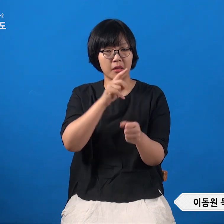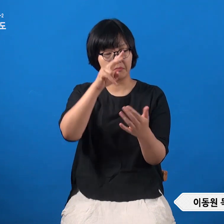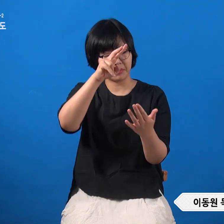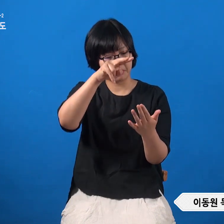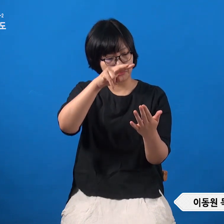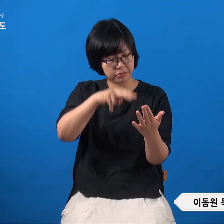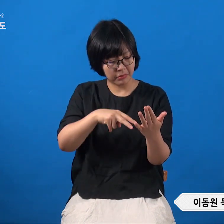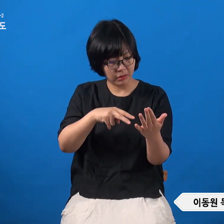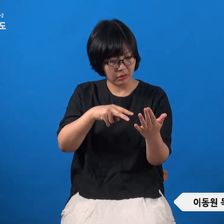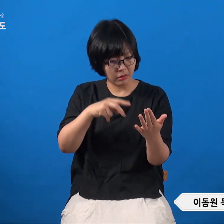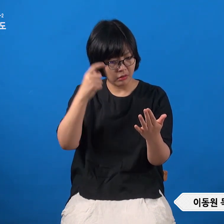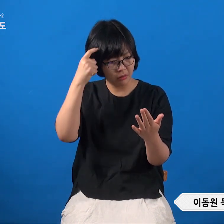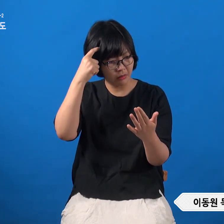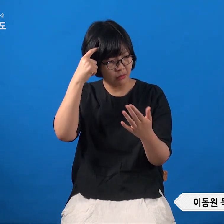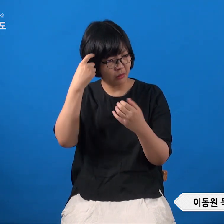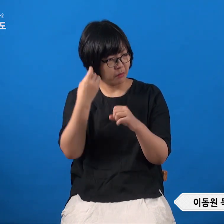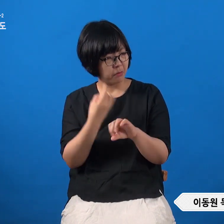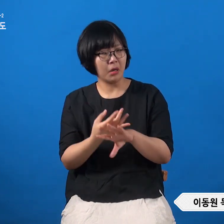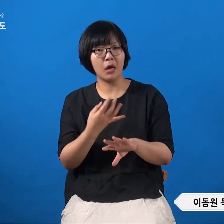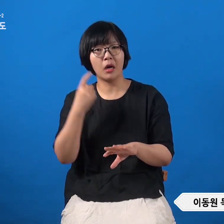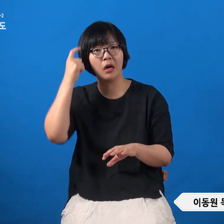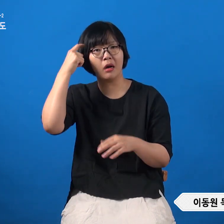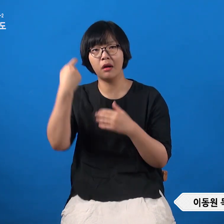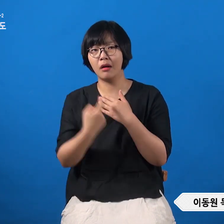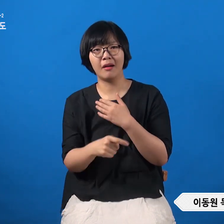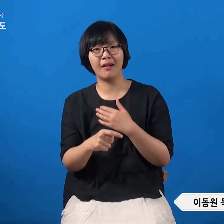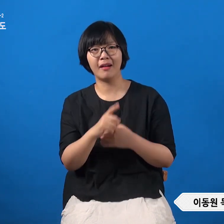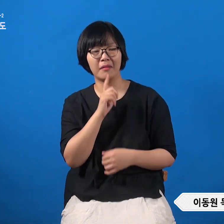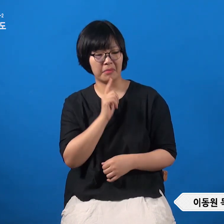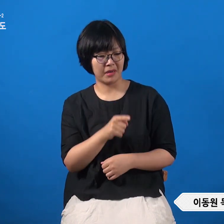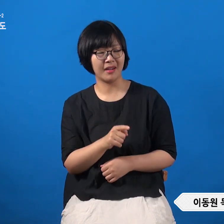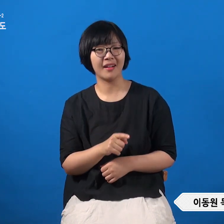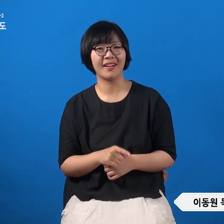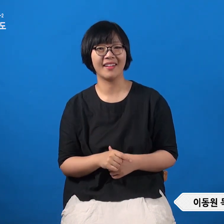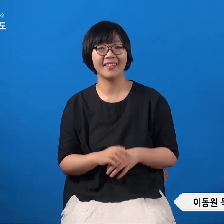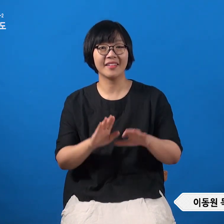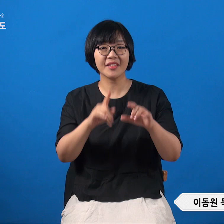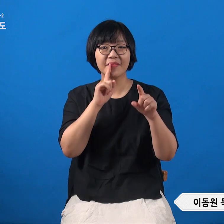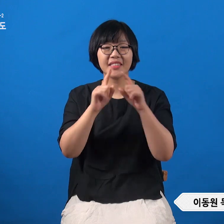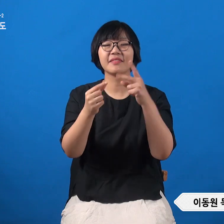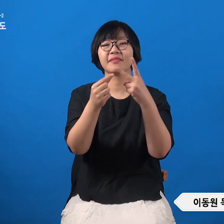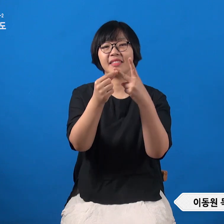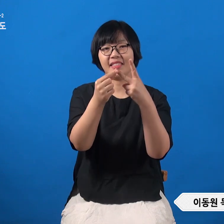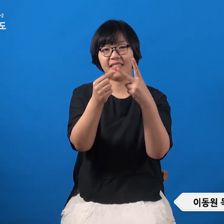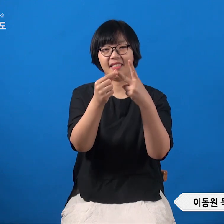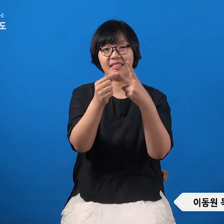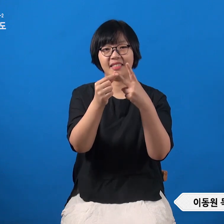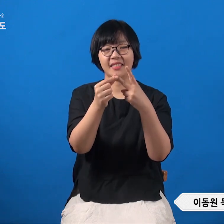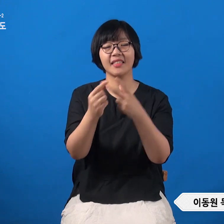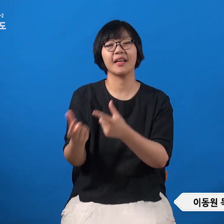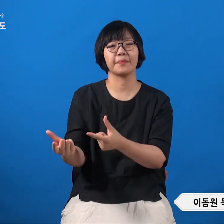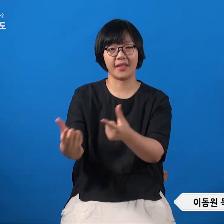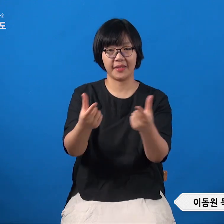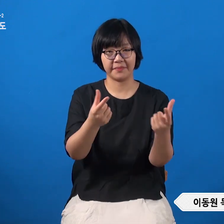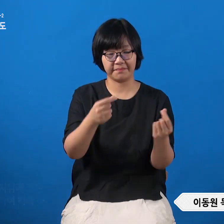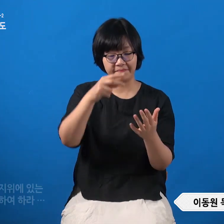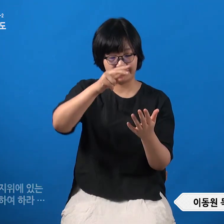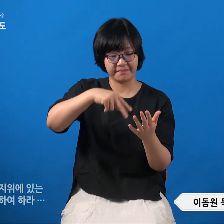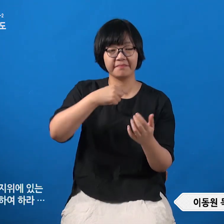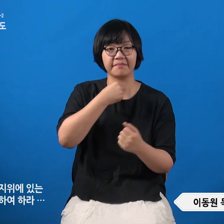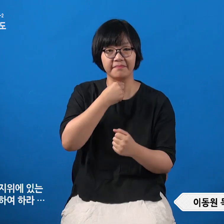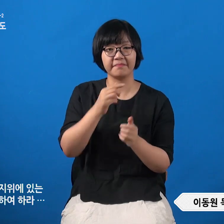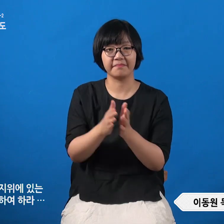다시 우리의 상식을 깨는 권면을 전달합니다. 본문의 2절을 주목해 보세요. 2절 같이